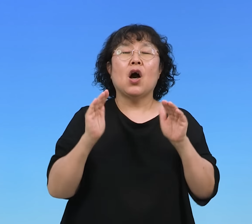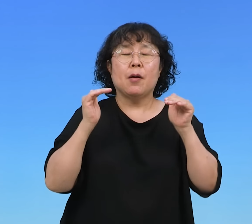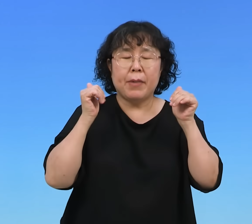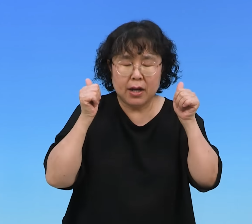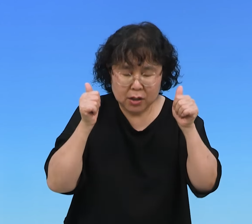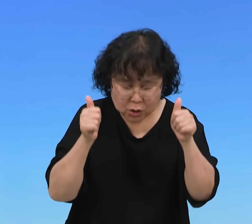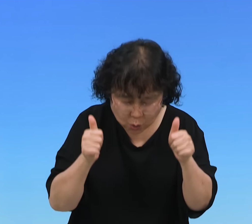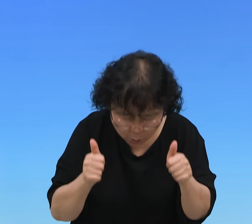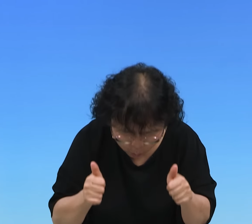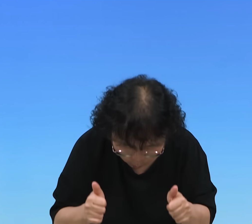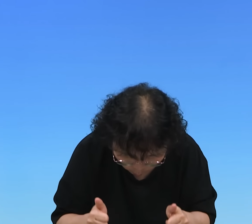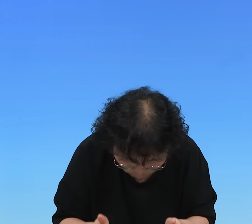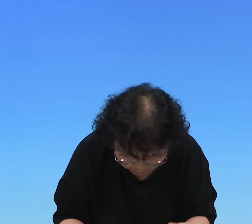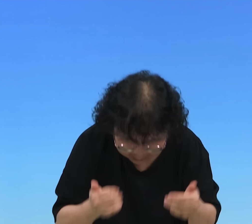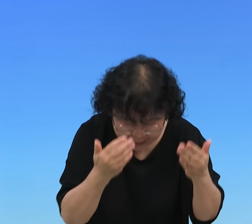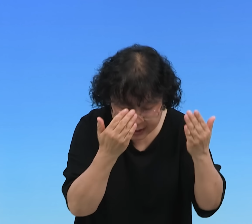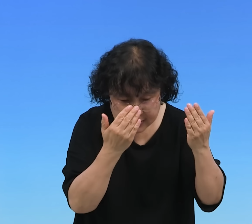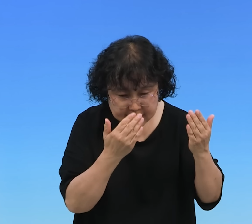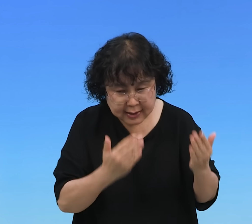경배를 돌릴지어다.